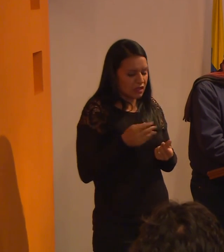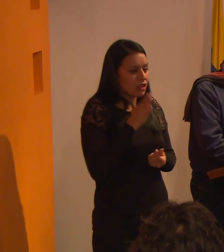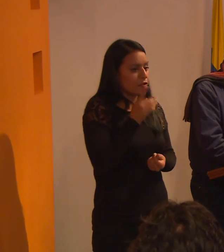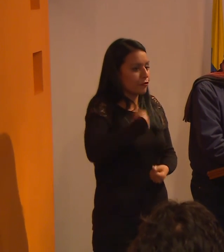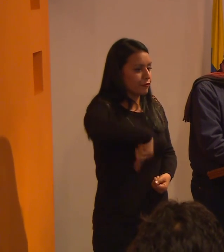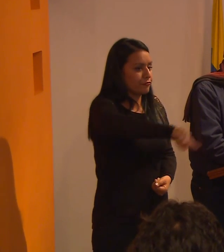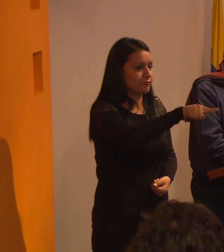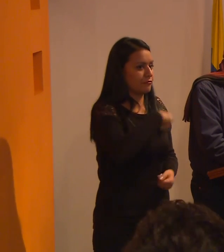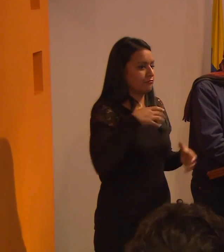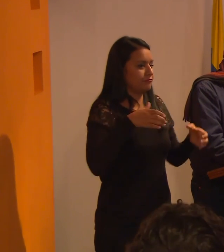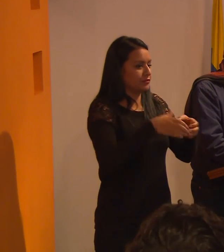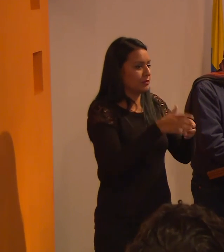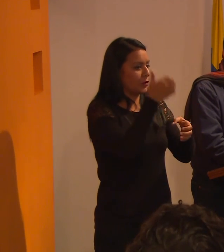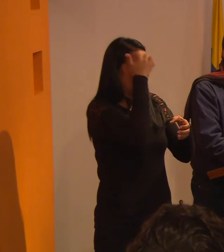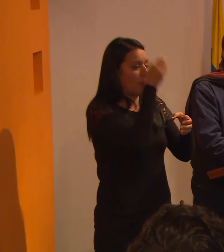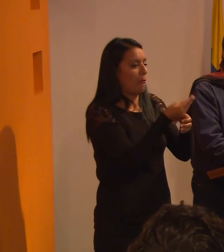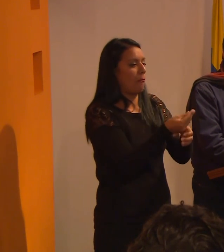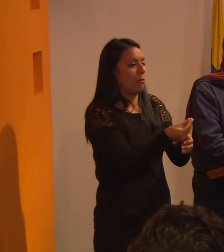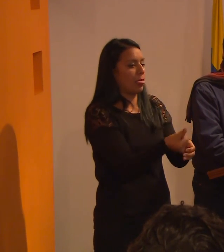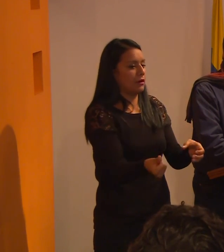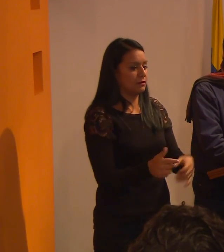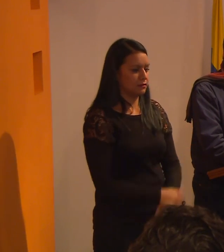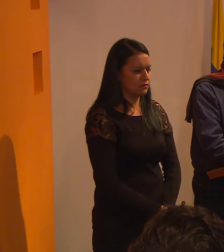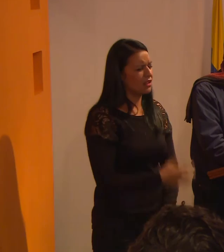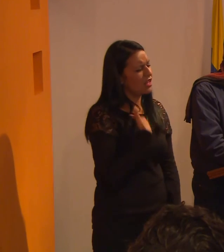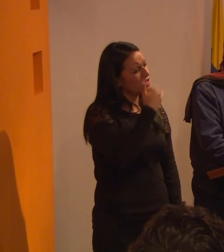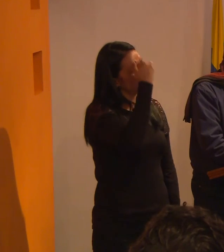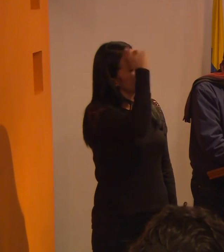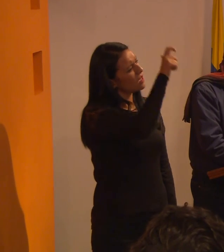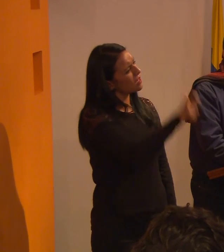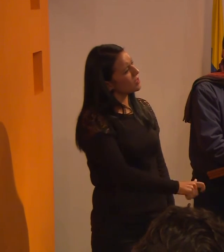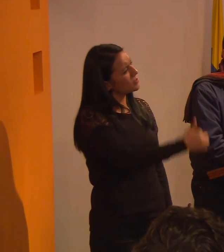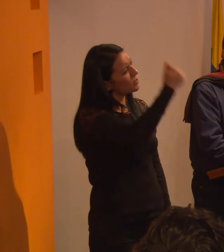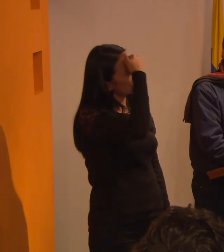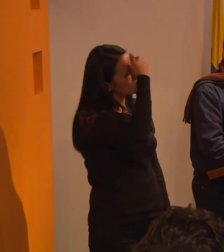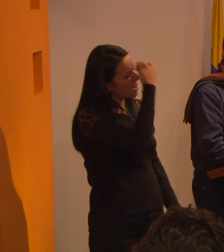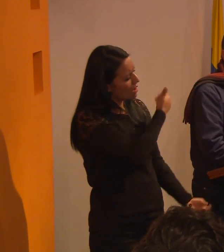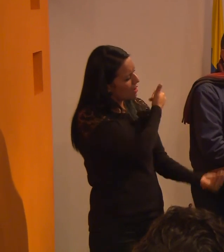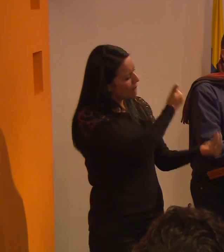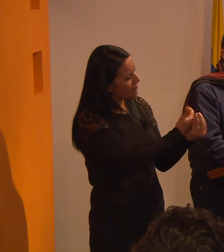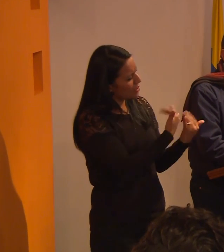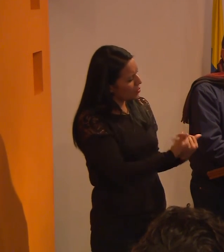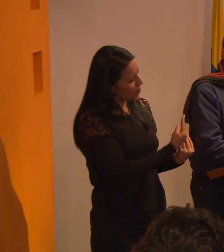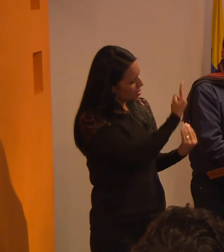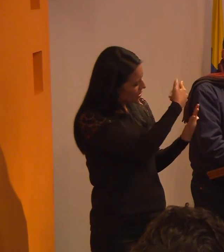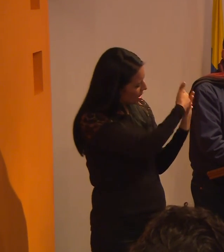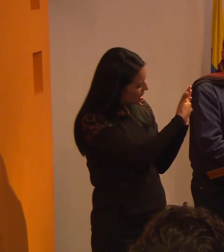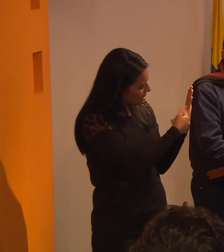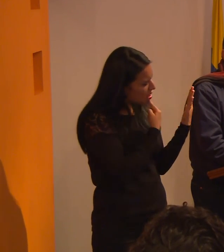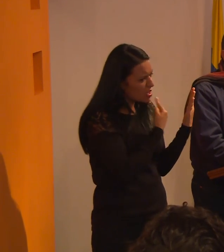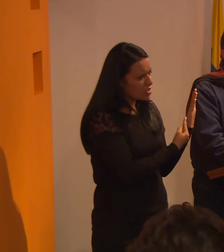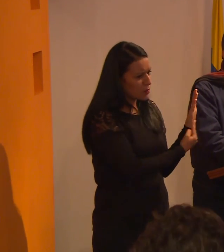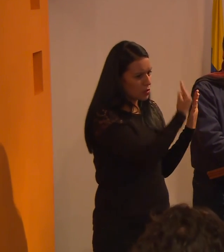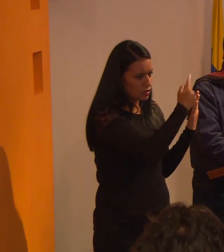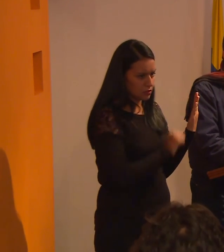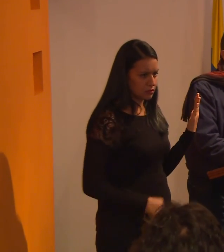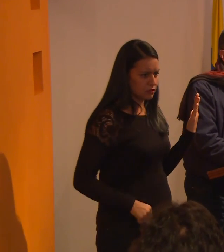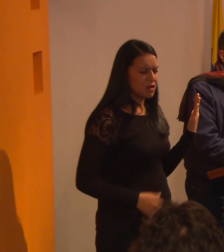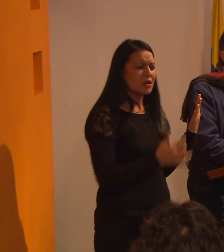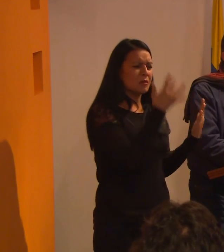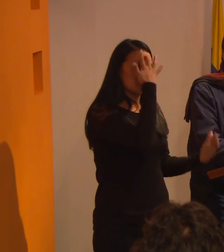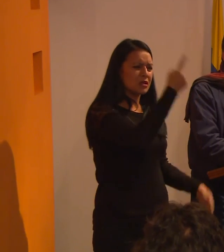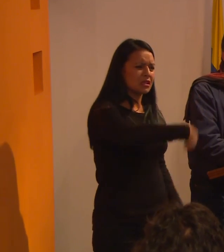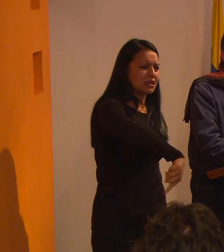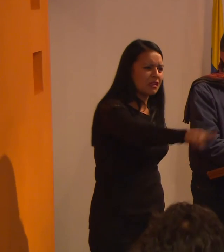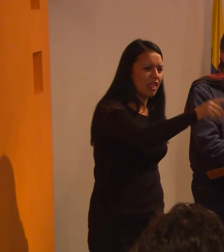como profesores. Porque ¿cuál es la idea de maestro que hay en estas políticas? ¿Y por qué no se han